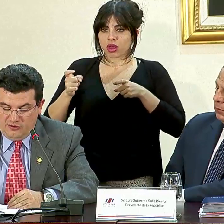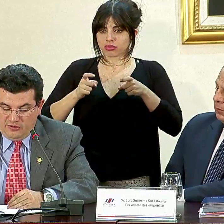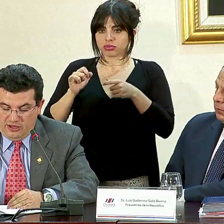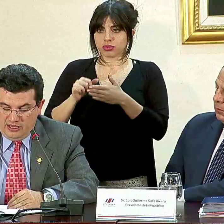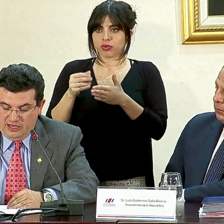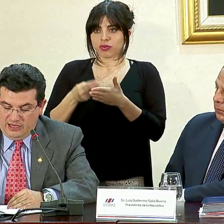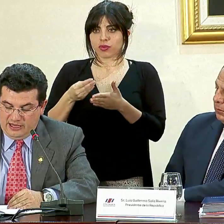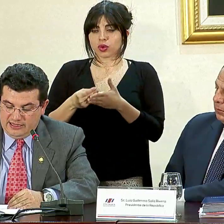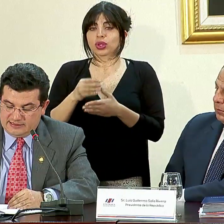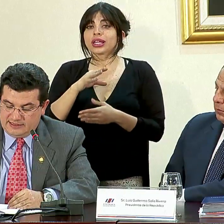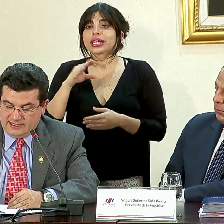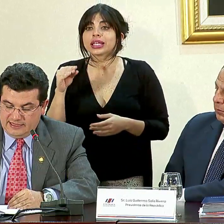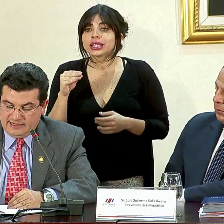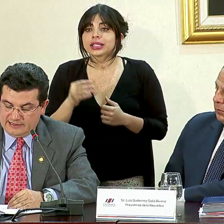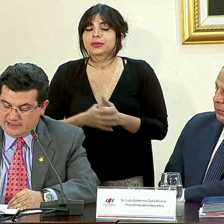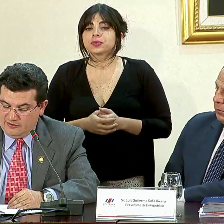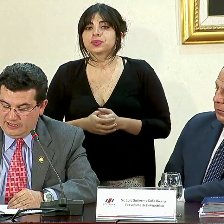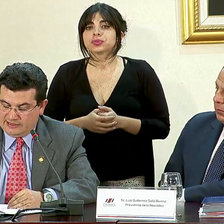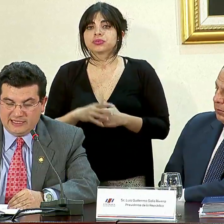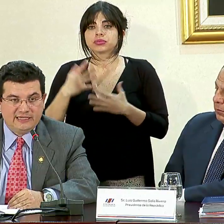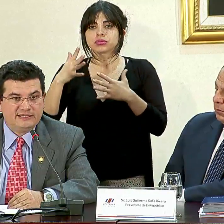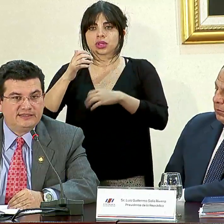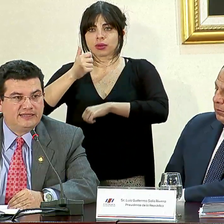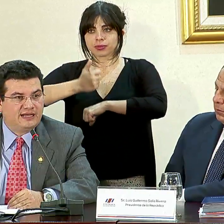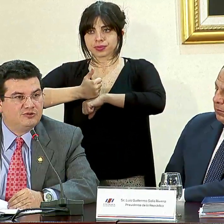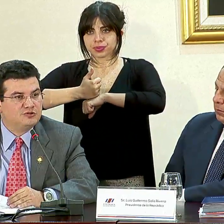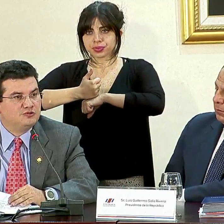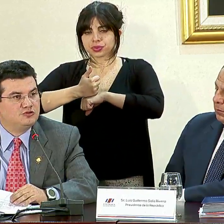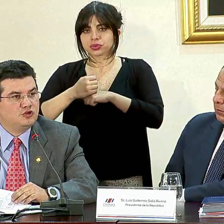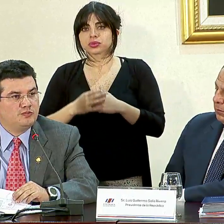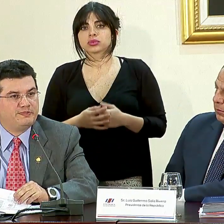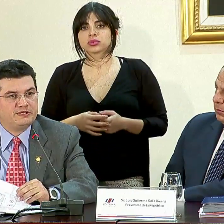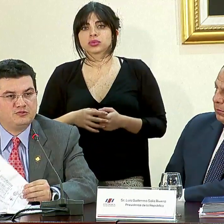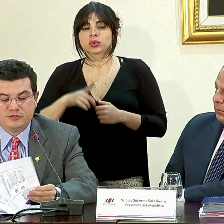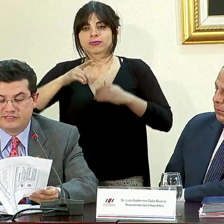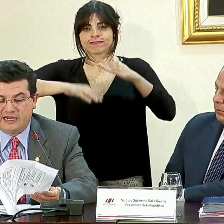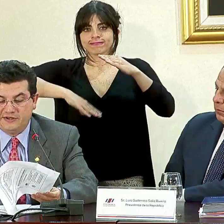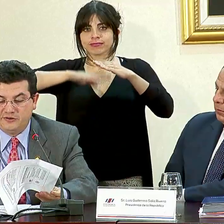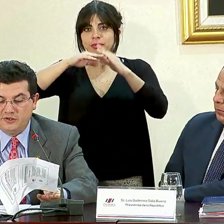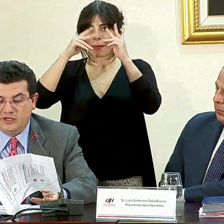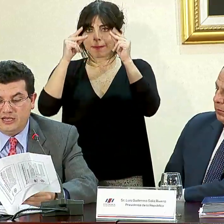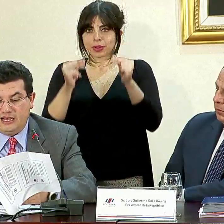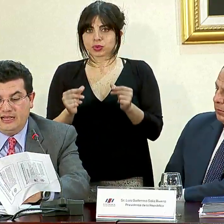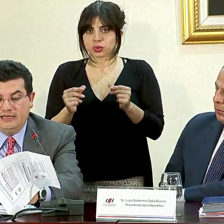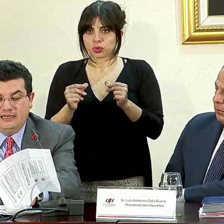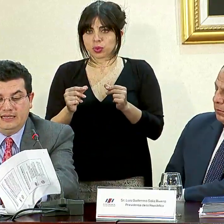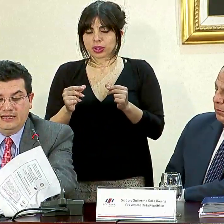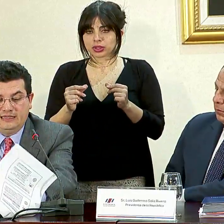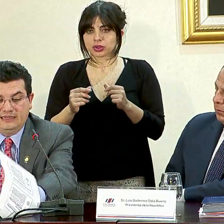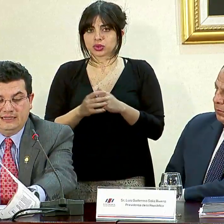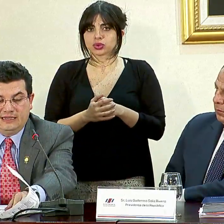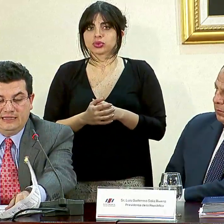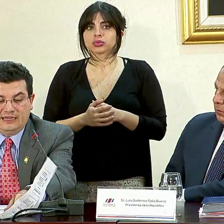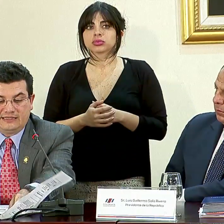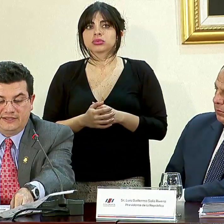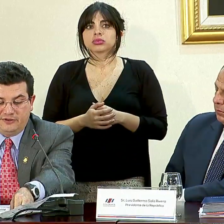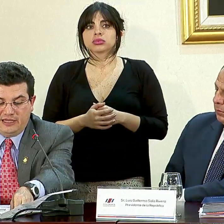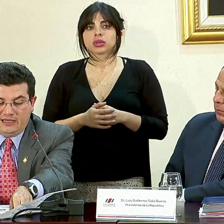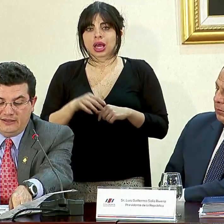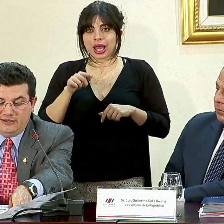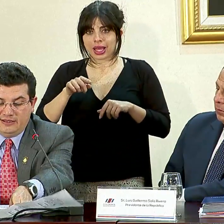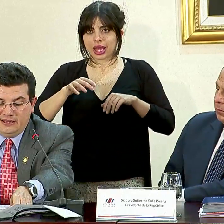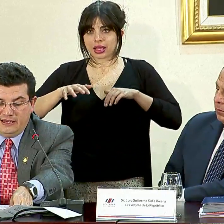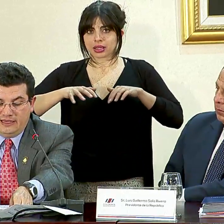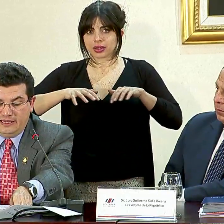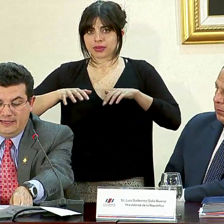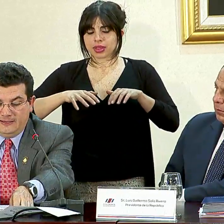administración y establece, digamos, un tope presupuestario a la